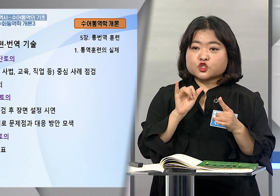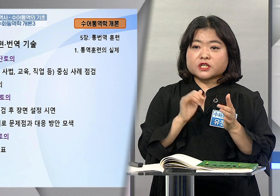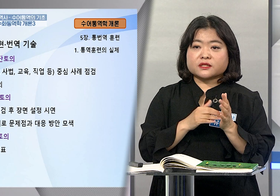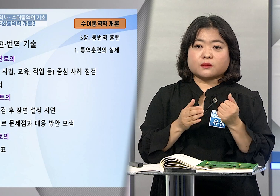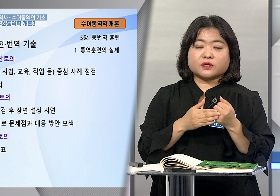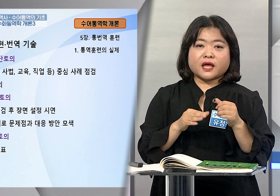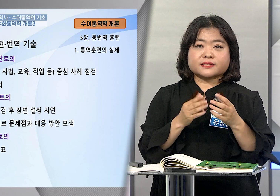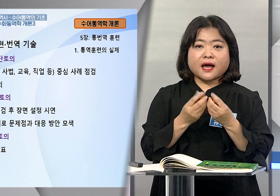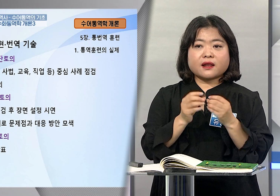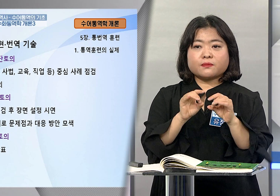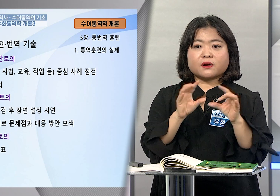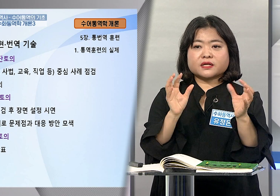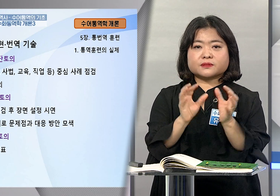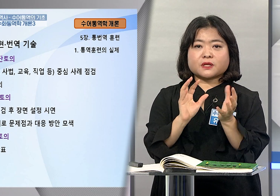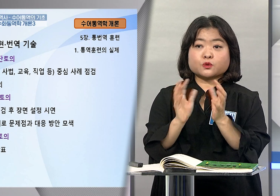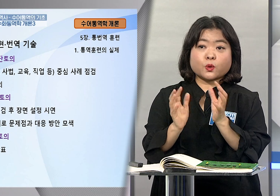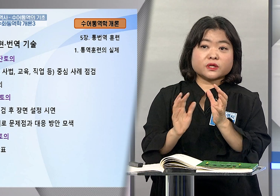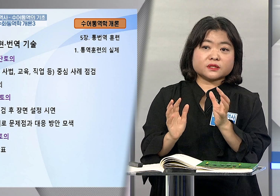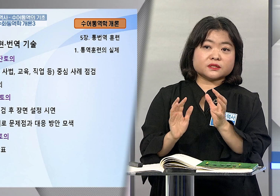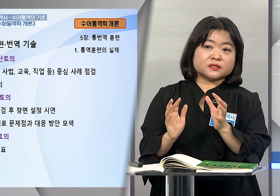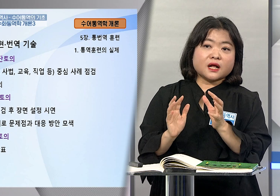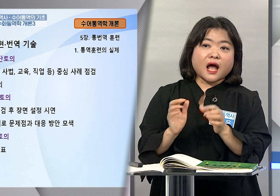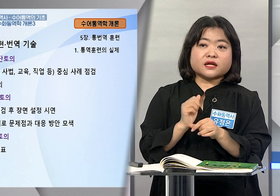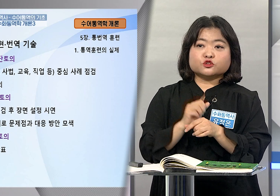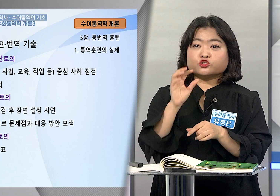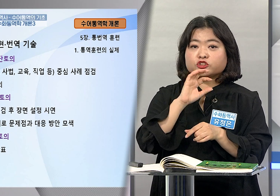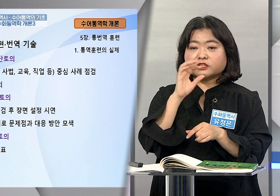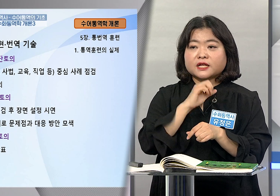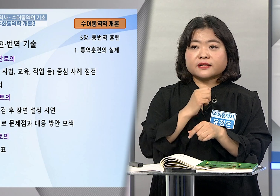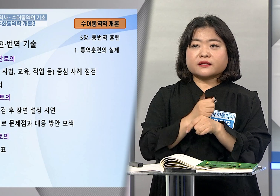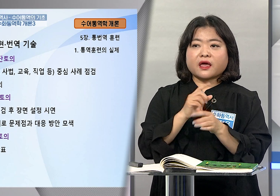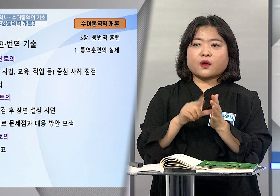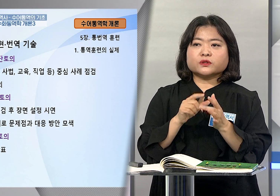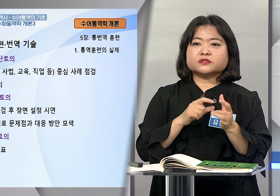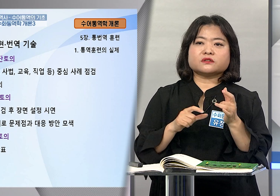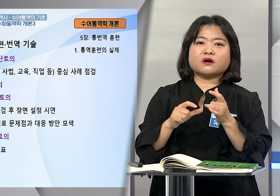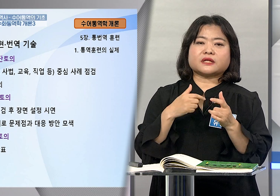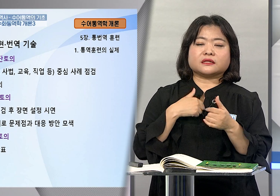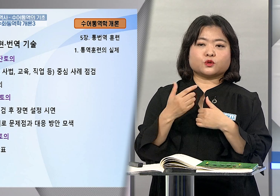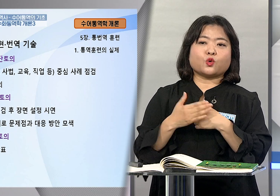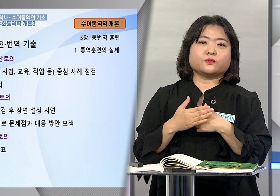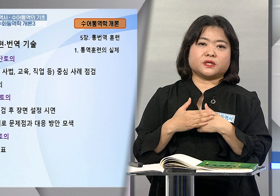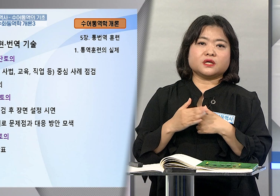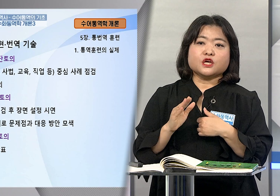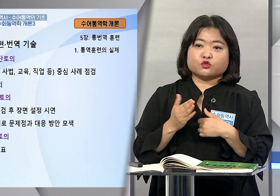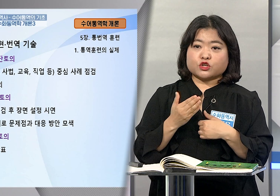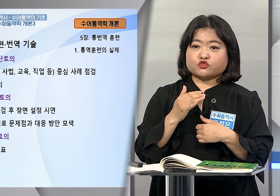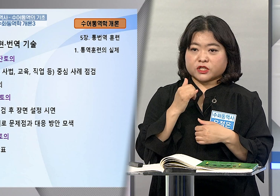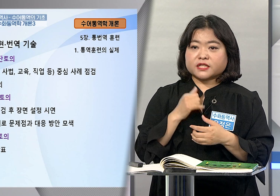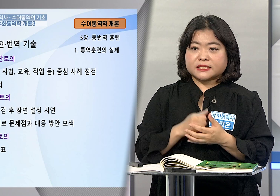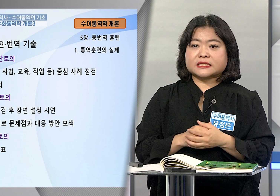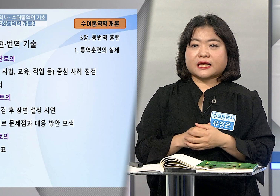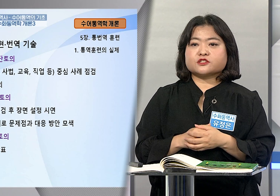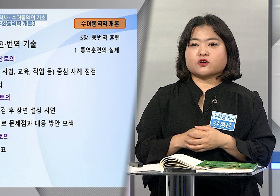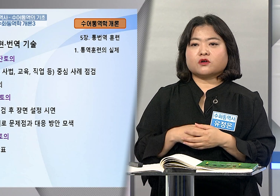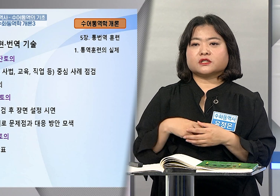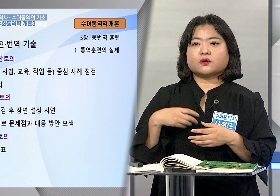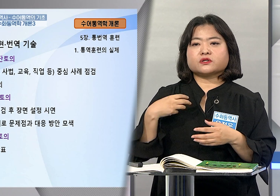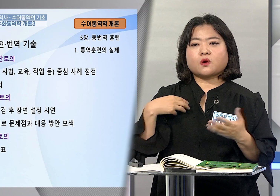있기 때문에 사례별의 집단 토의를 하는 훈련을 할 때 훨씬 더 나한테 도움이 될 수 있겠죠. 그리고